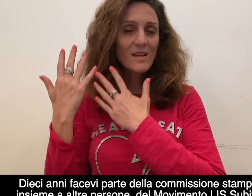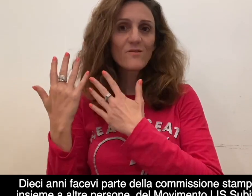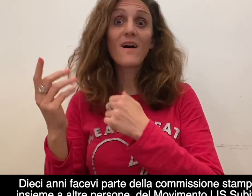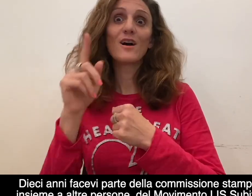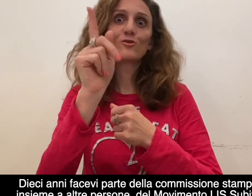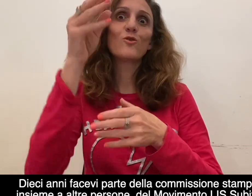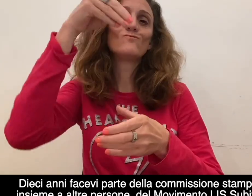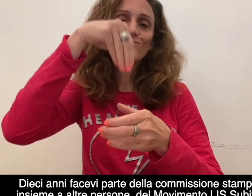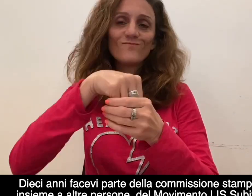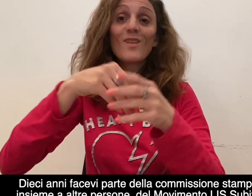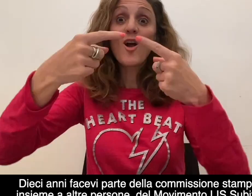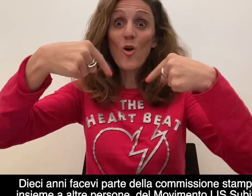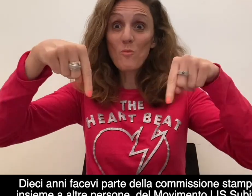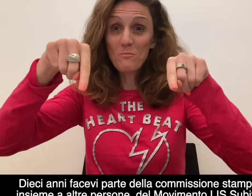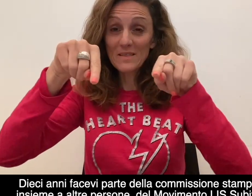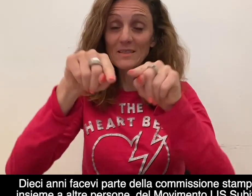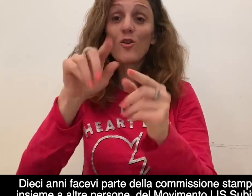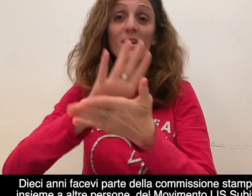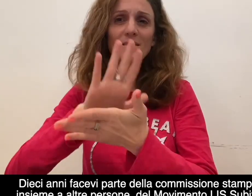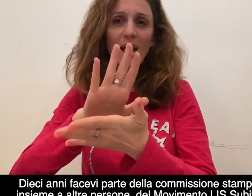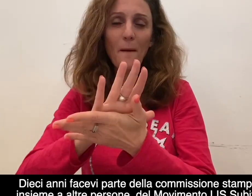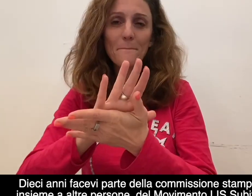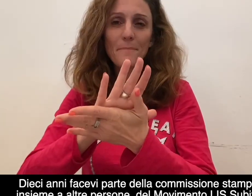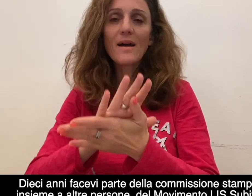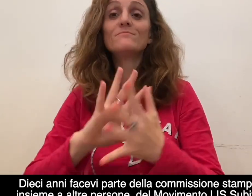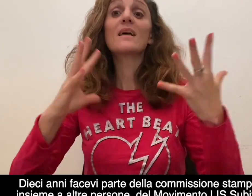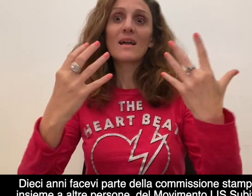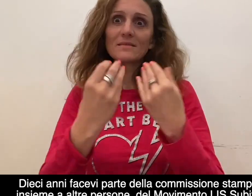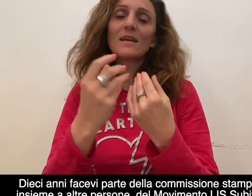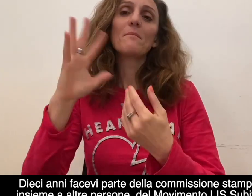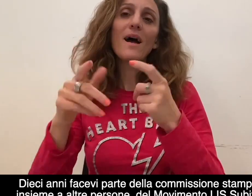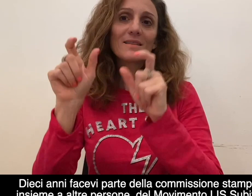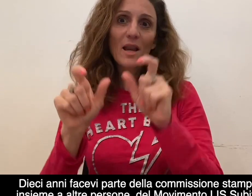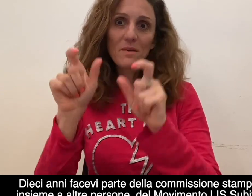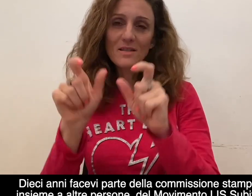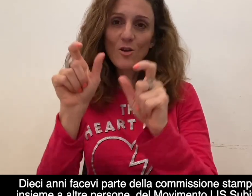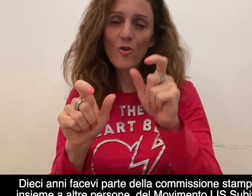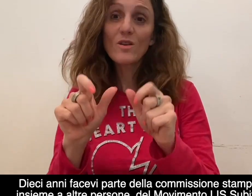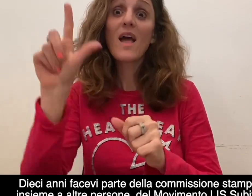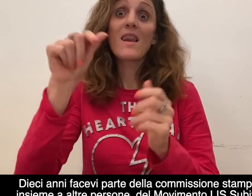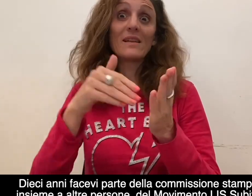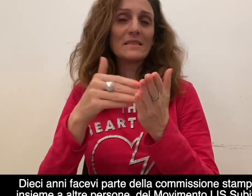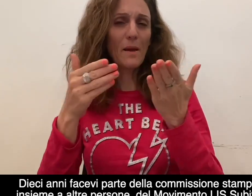dieci anni fa facevi parte della commissione stampa insieme ad altre persone del movimento li stupido